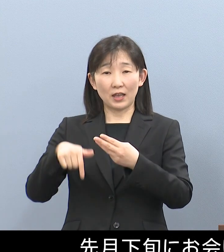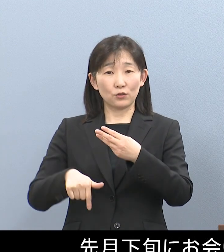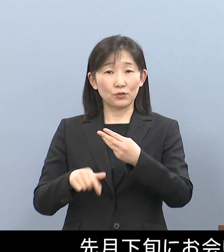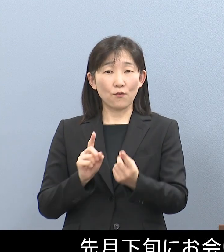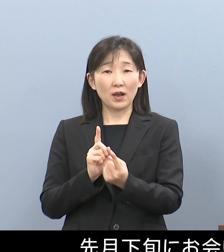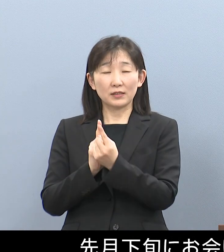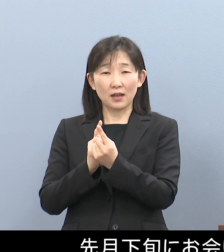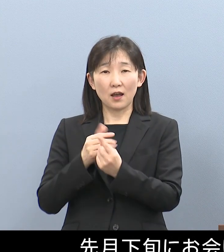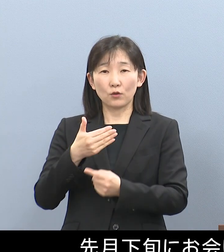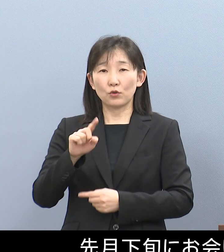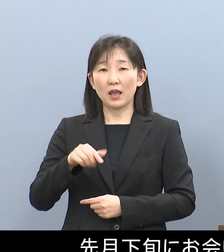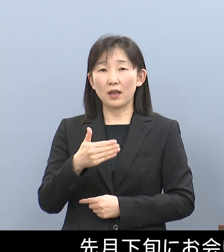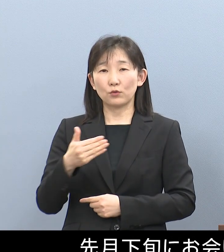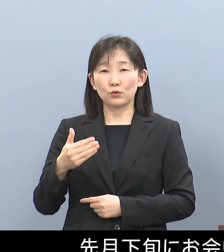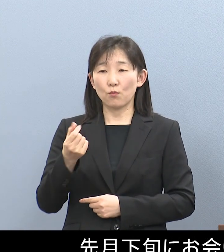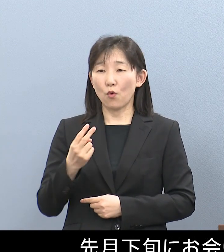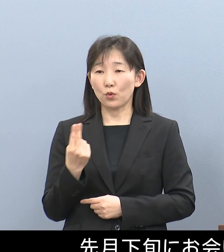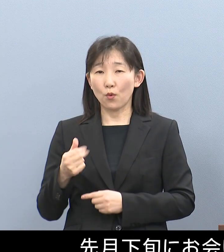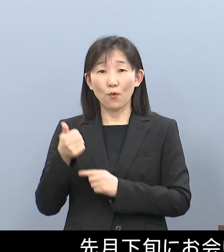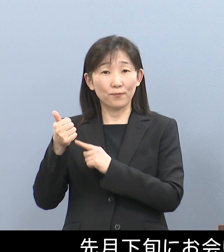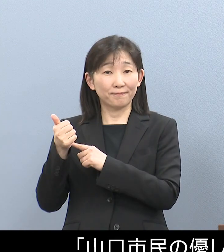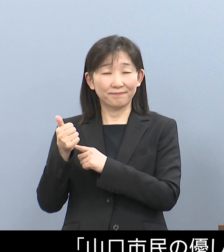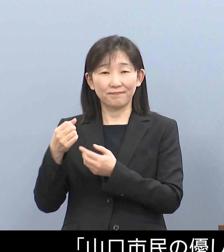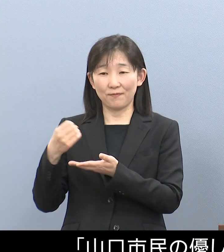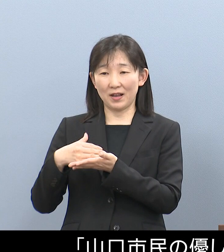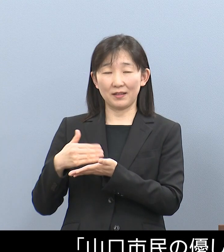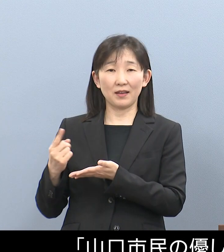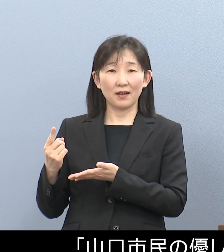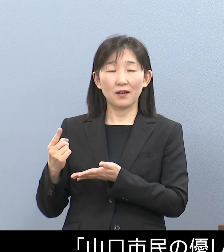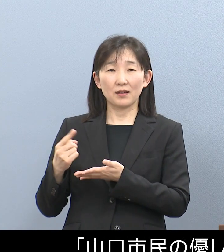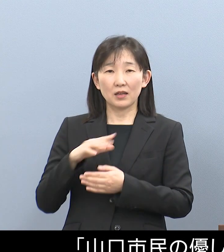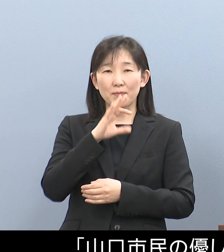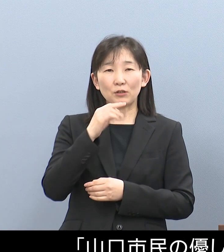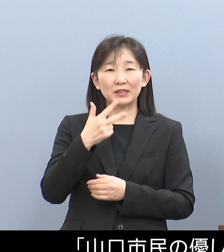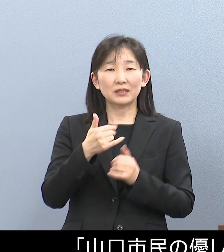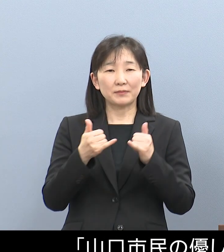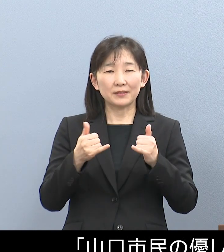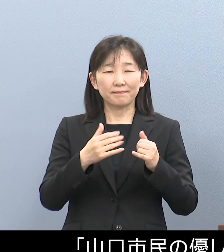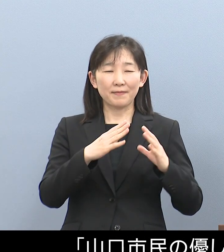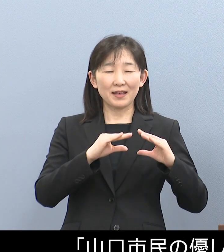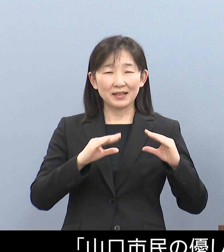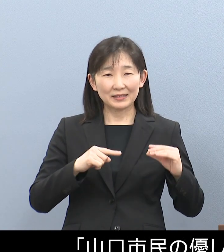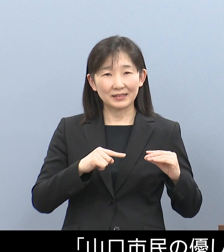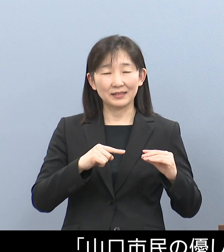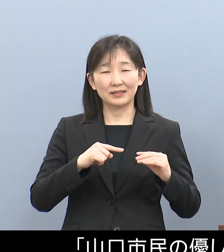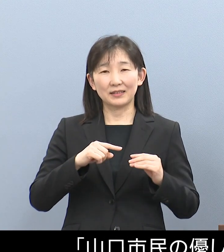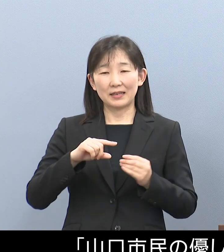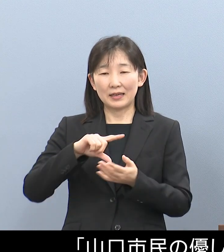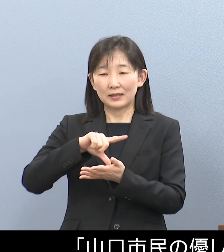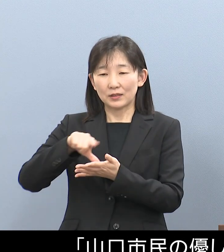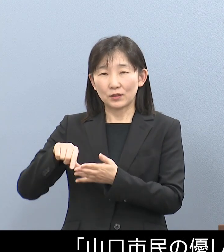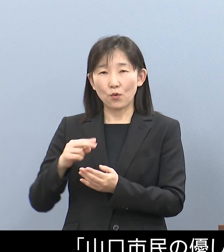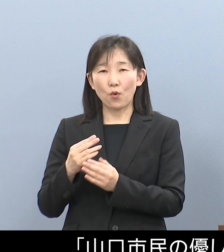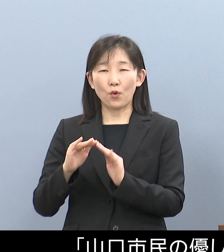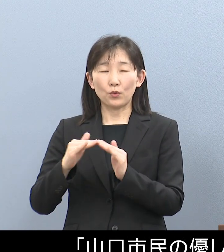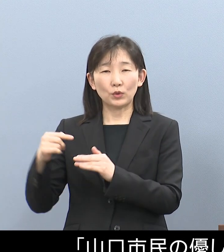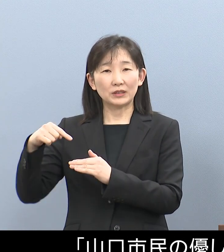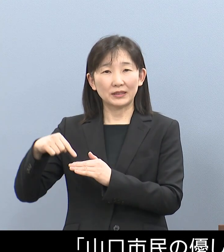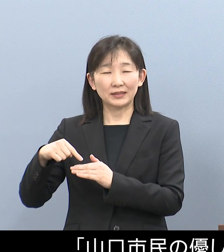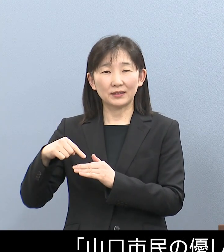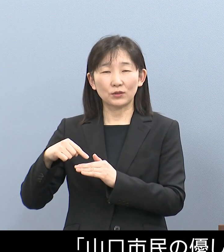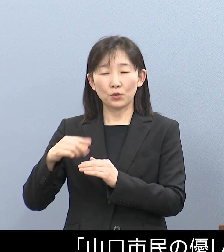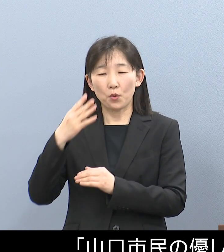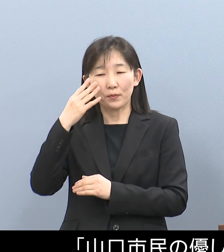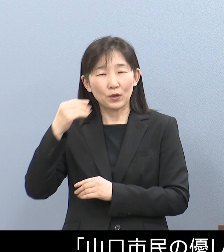クレイグ・モドさんも言われておりましたように、山口市民の優しさ、地方都市としての魅力、これらを含め